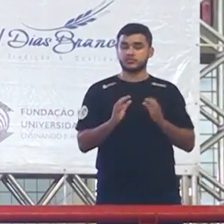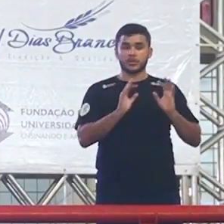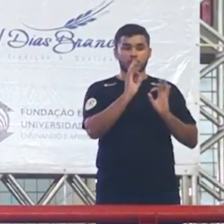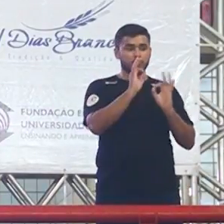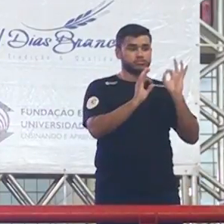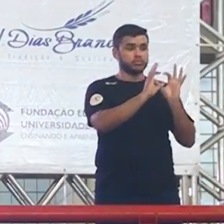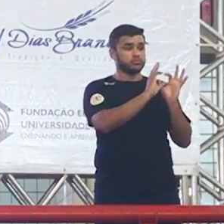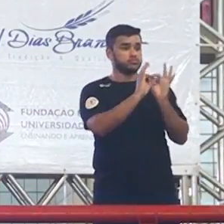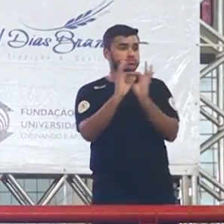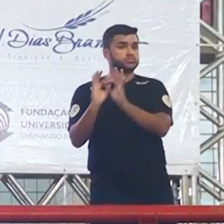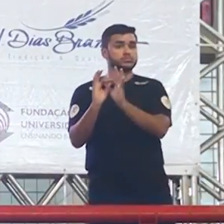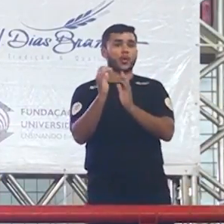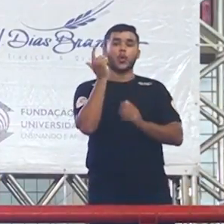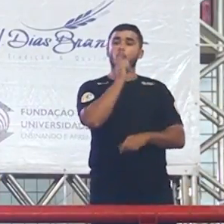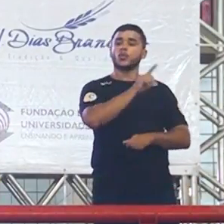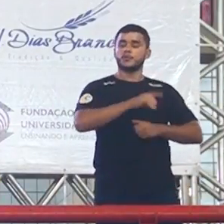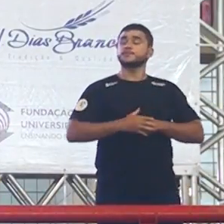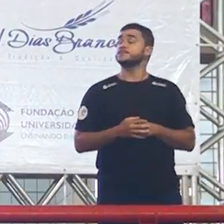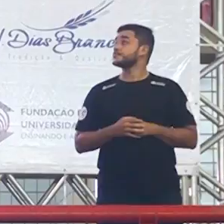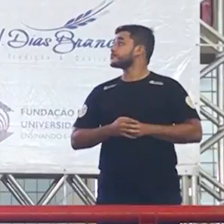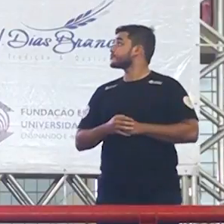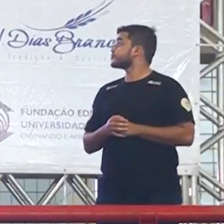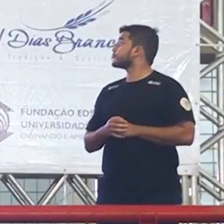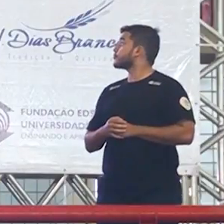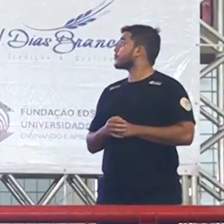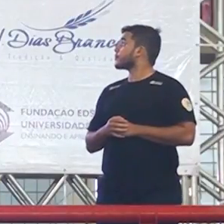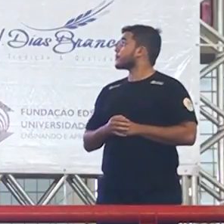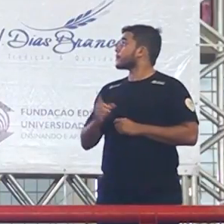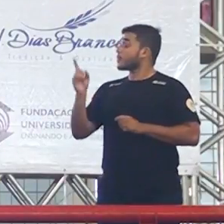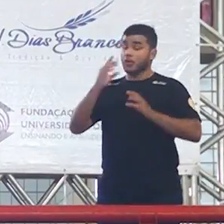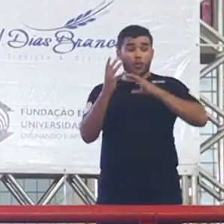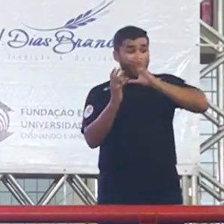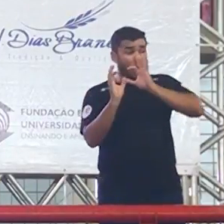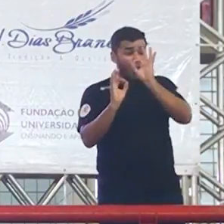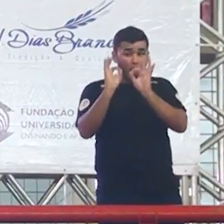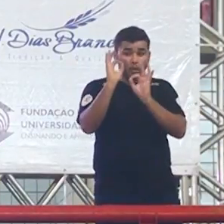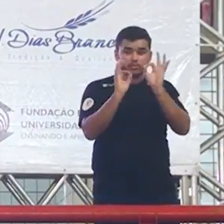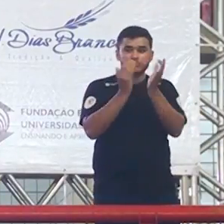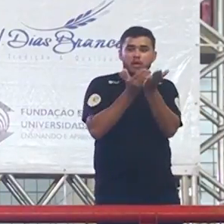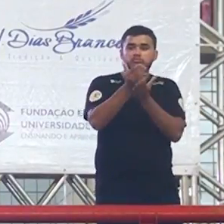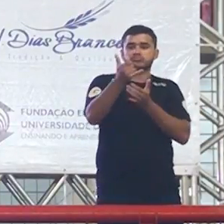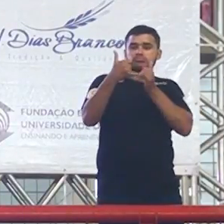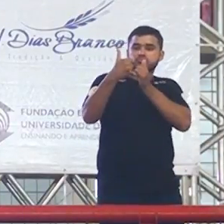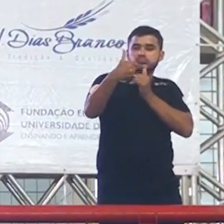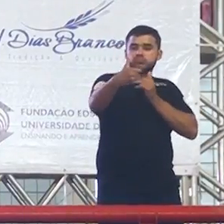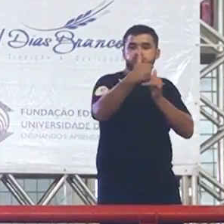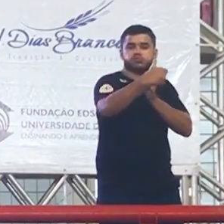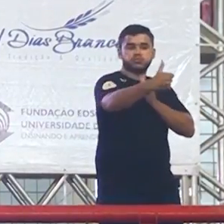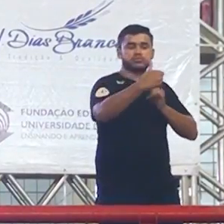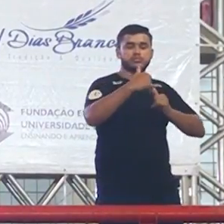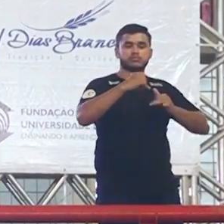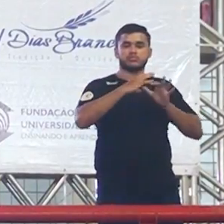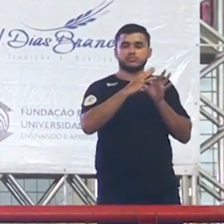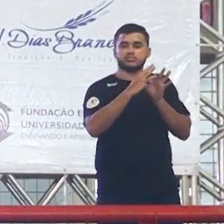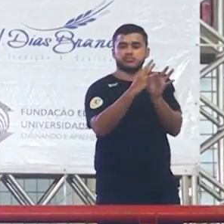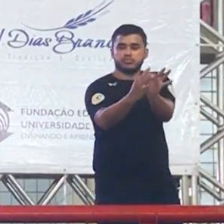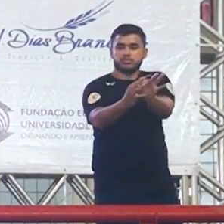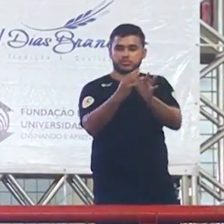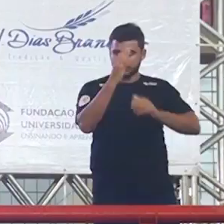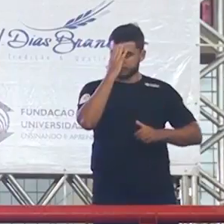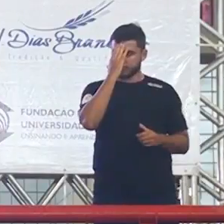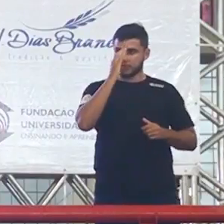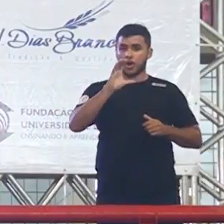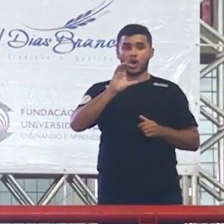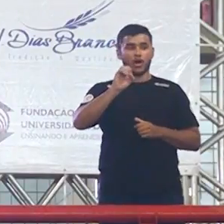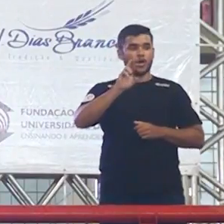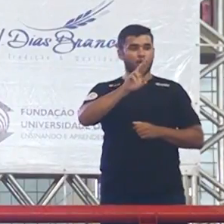organizam, quando eles se organizam, começa a corrente elétrica. Então, pessoal, olhem para cá, ó, aprender aquilo que